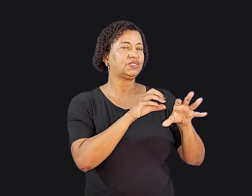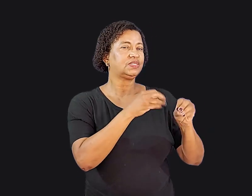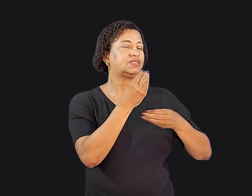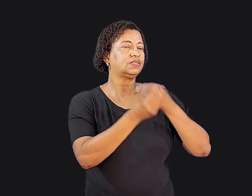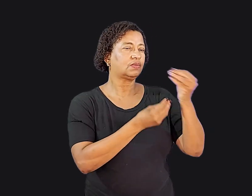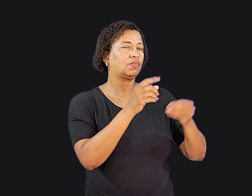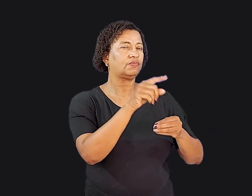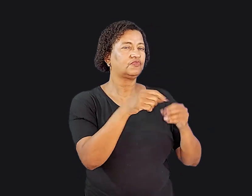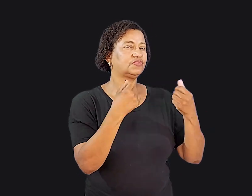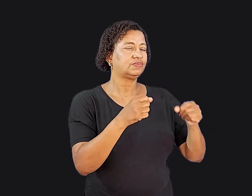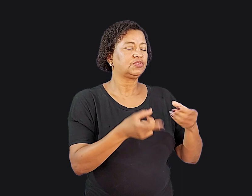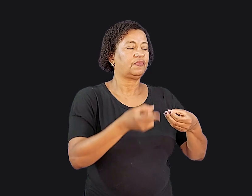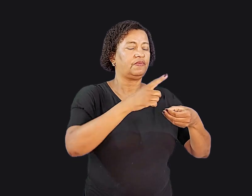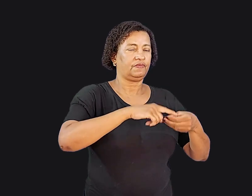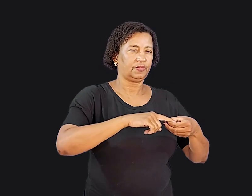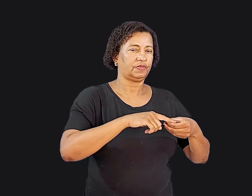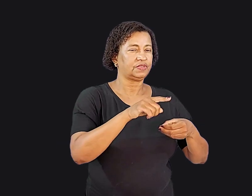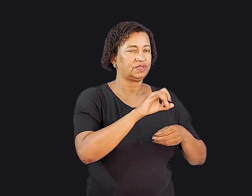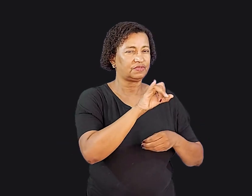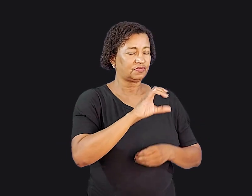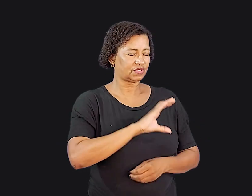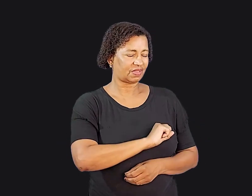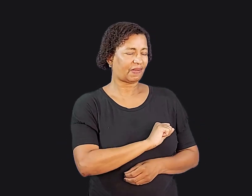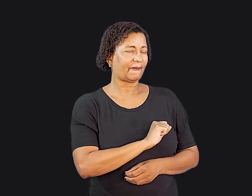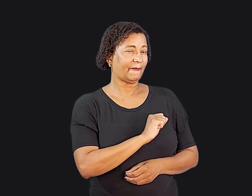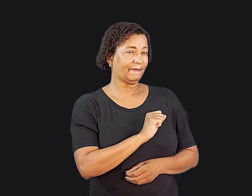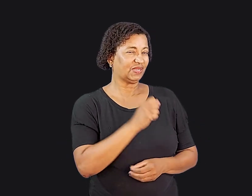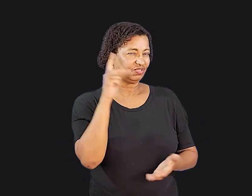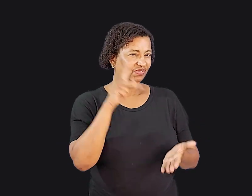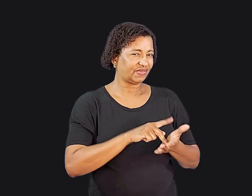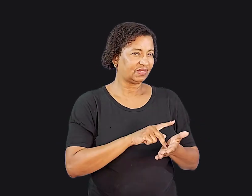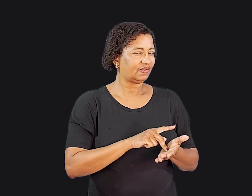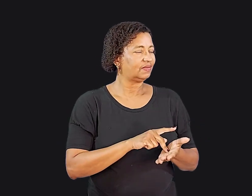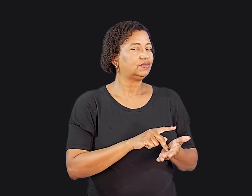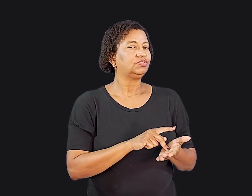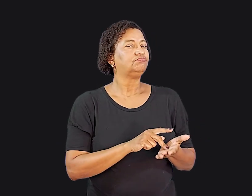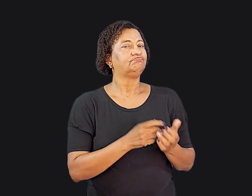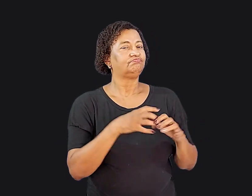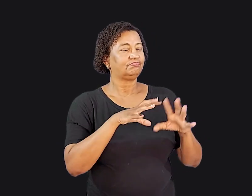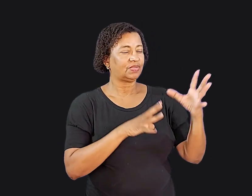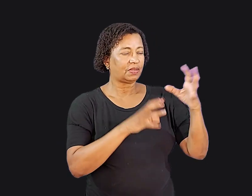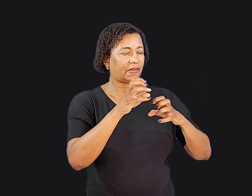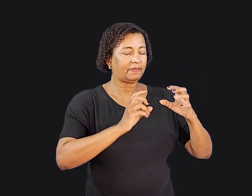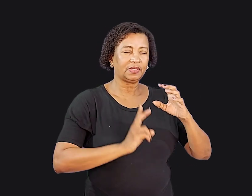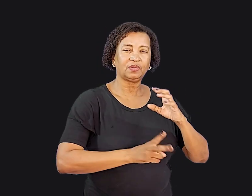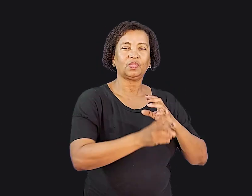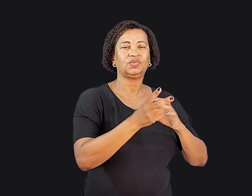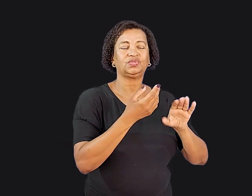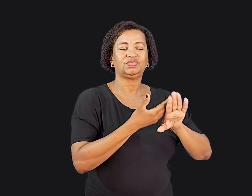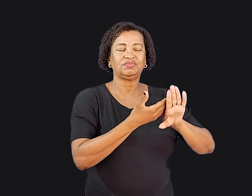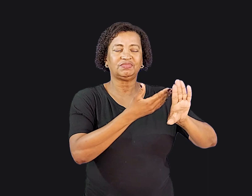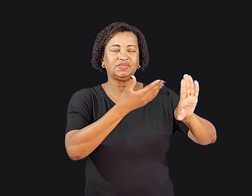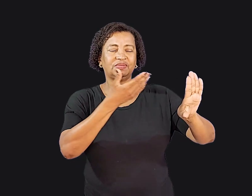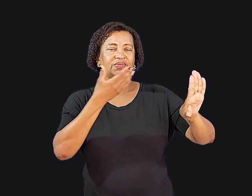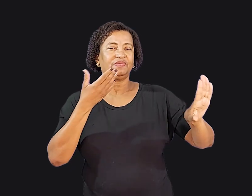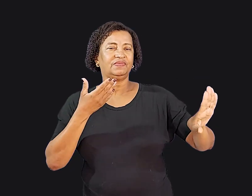irmão o suficiente para procurá-lo, o desentendimento vai aumentar num ritmo bacteriológico e a quebra entre vocês pode